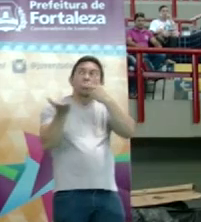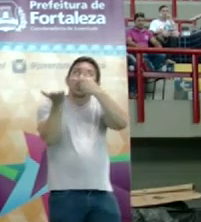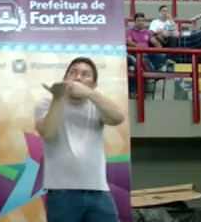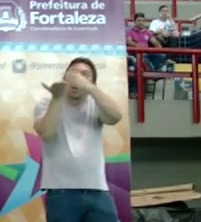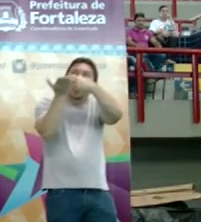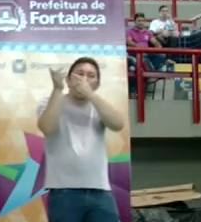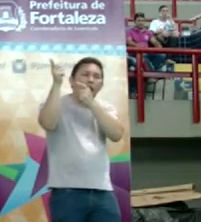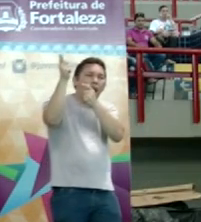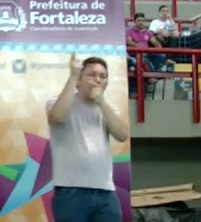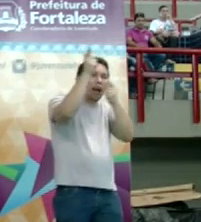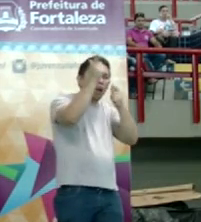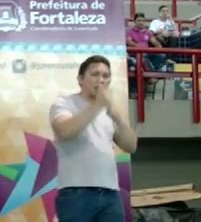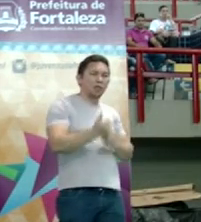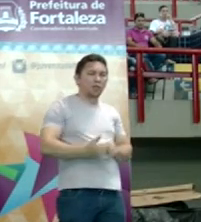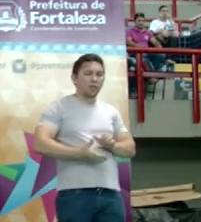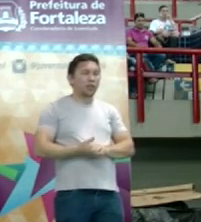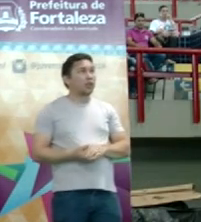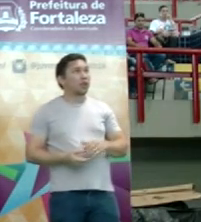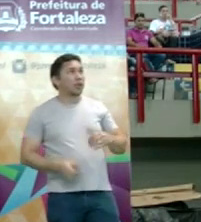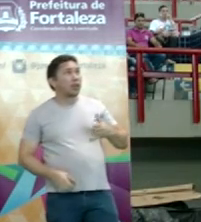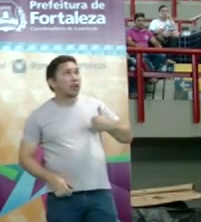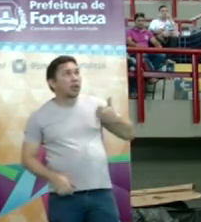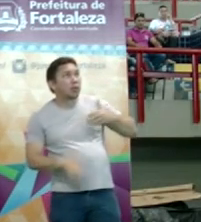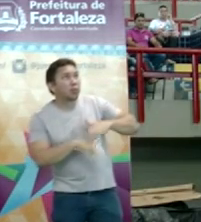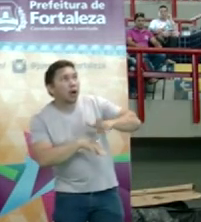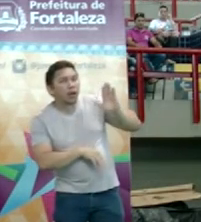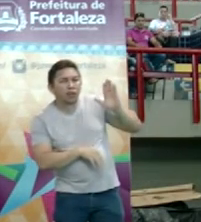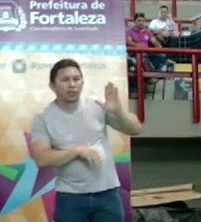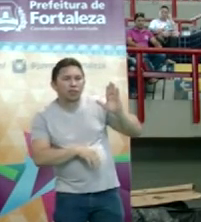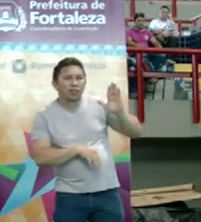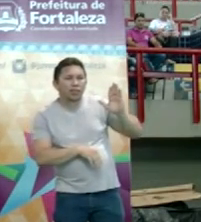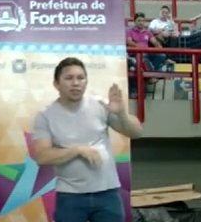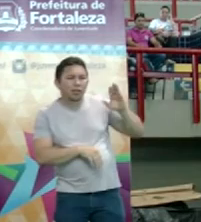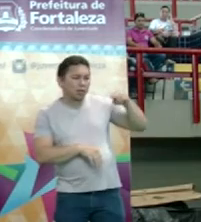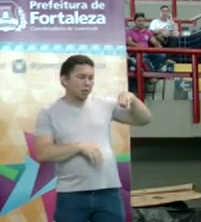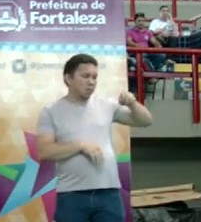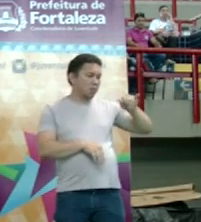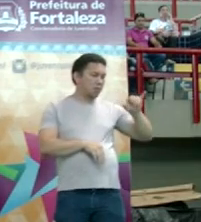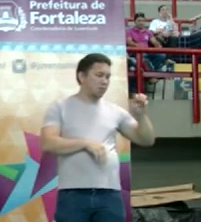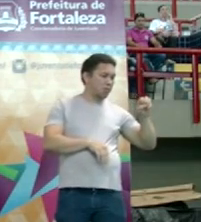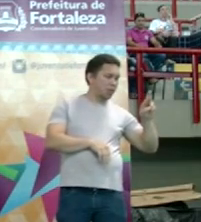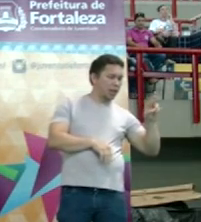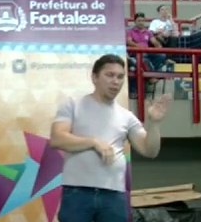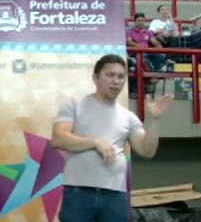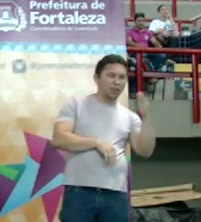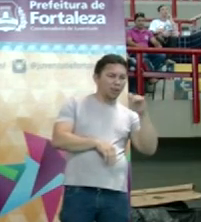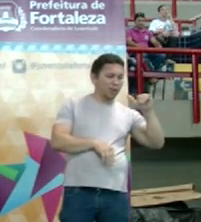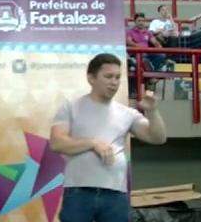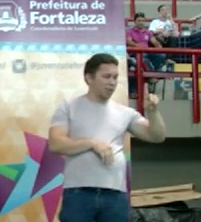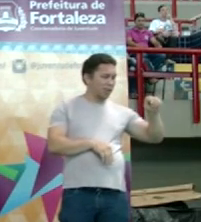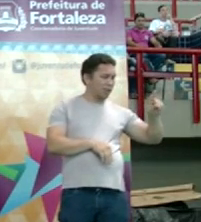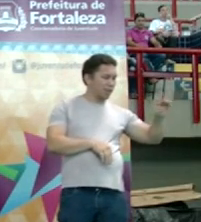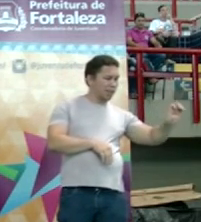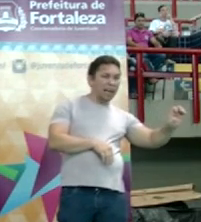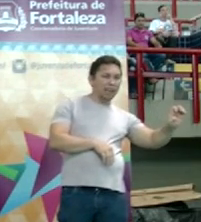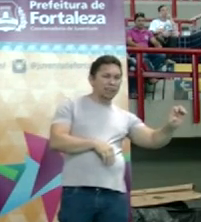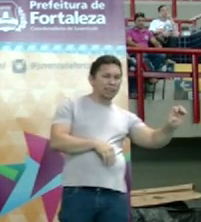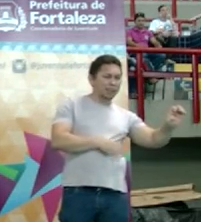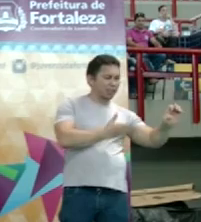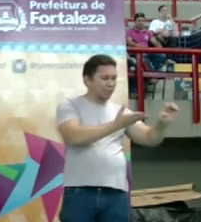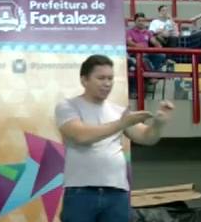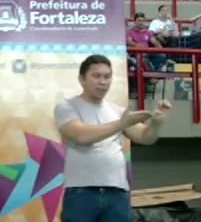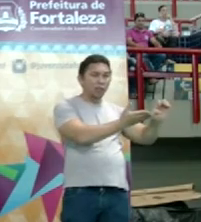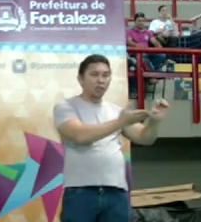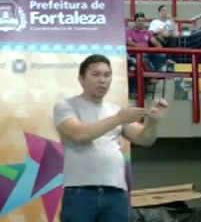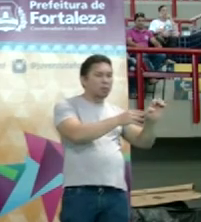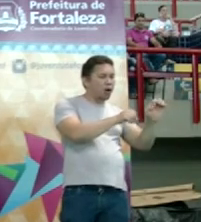elas. No lugar de dizer a maioridade penal no Brasil, certo? Eu vou mostrar um exemplo de como você começaria já já.